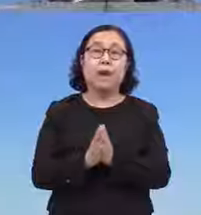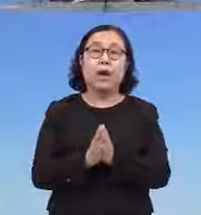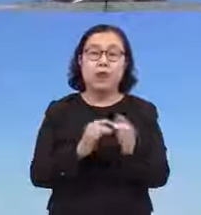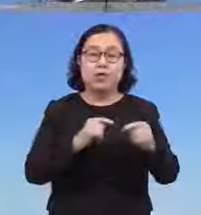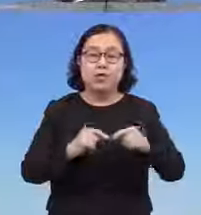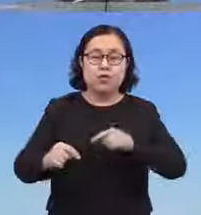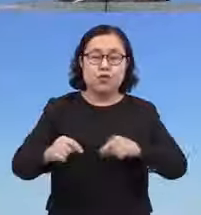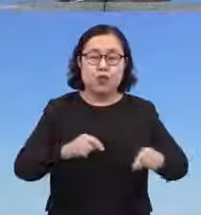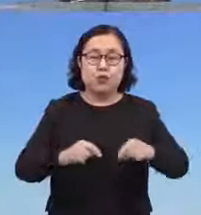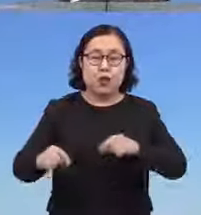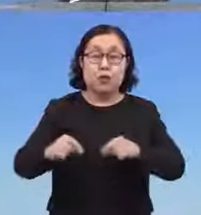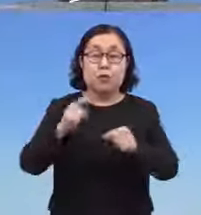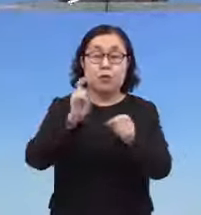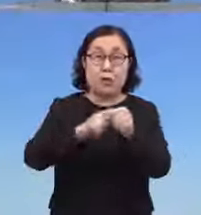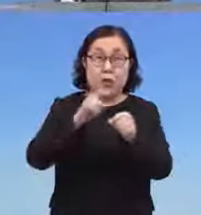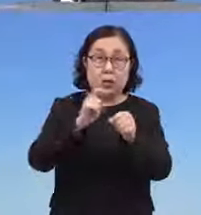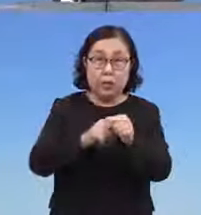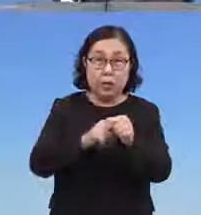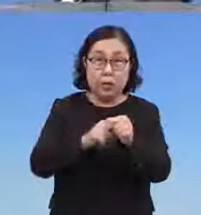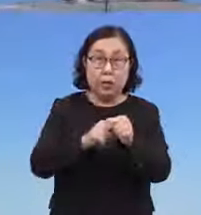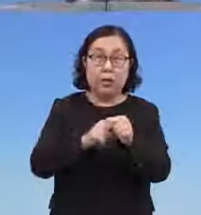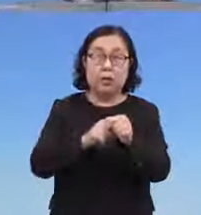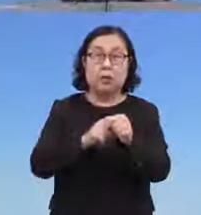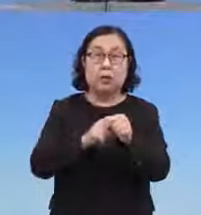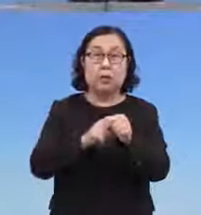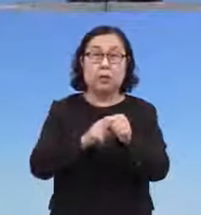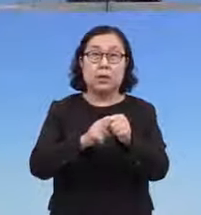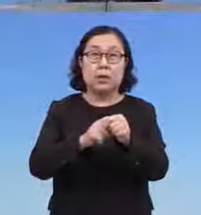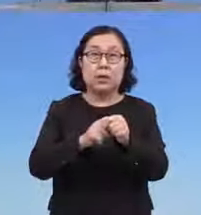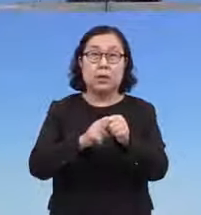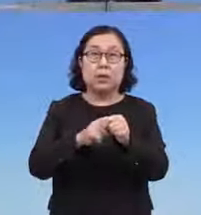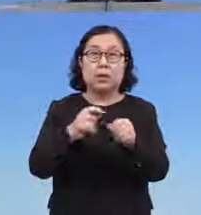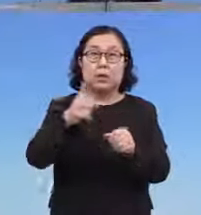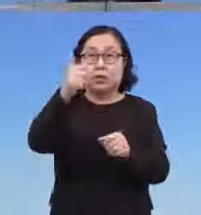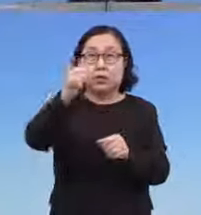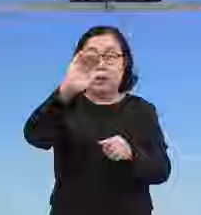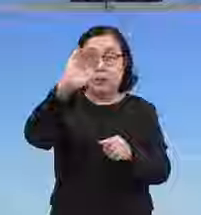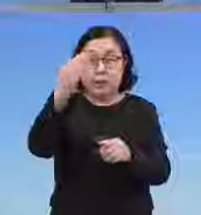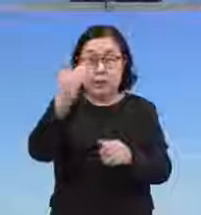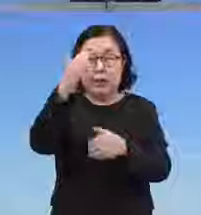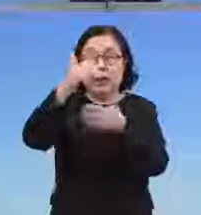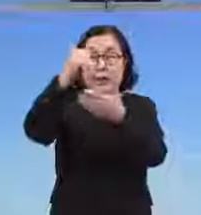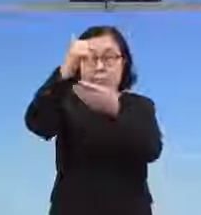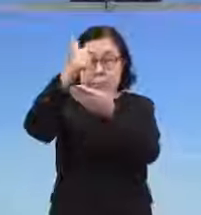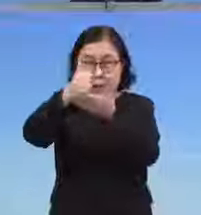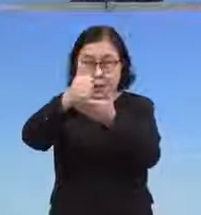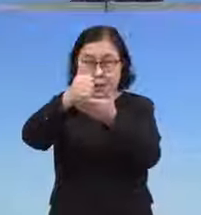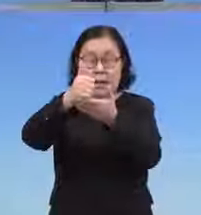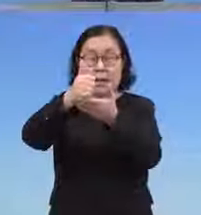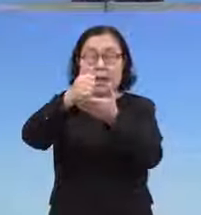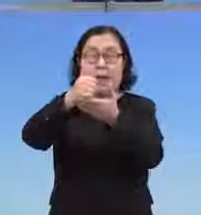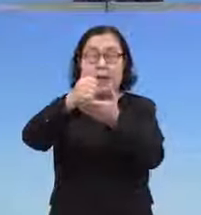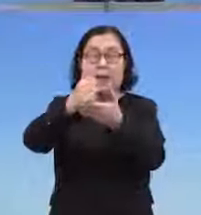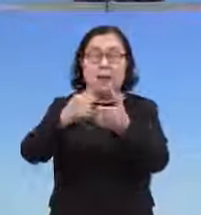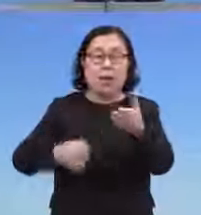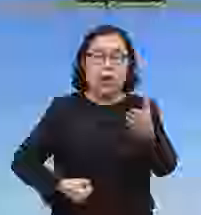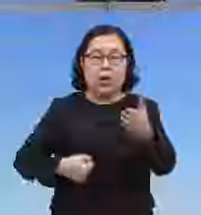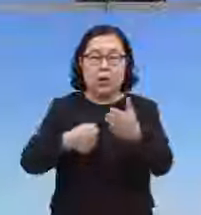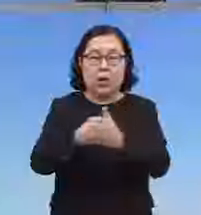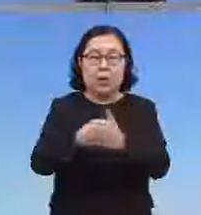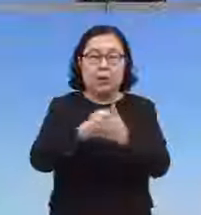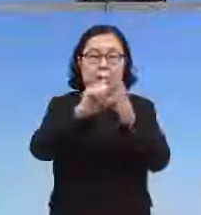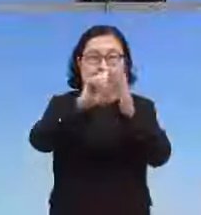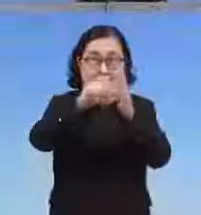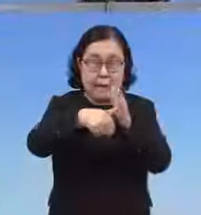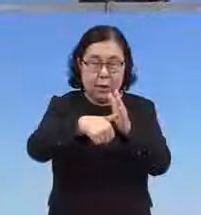말씀 속에는 주권적으로 일하시는 하나님께서 주권적으로 정해놓으신 시기와 또 그 기간을